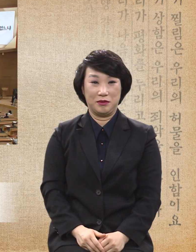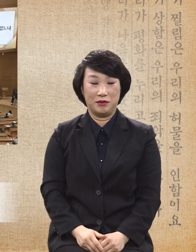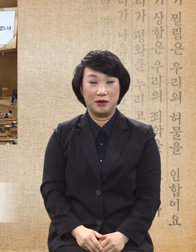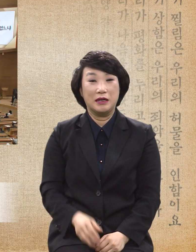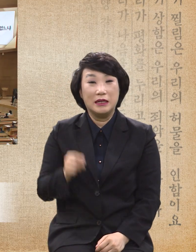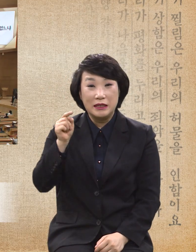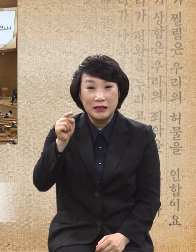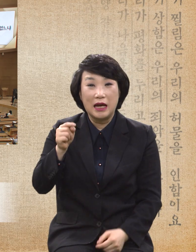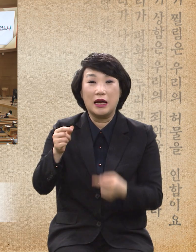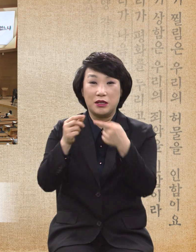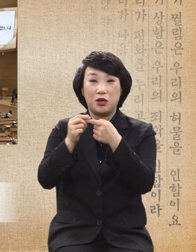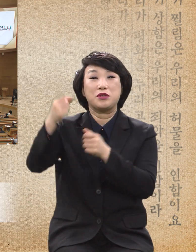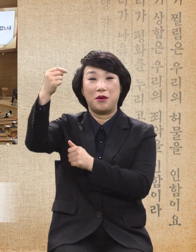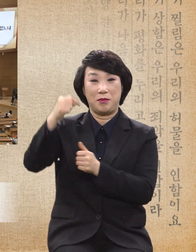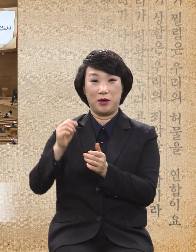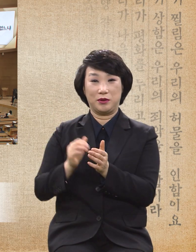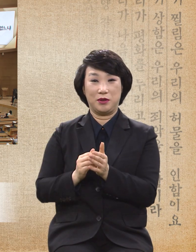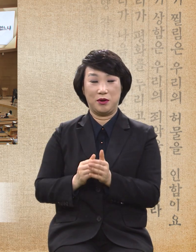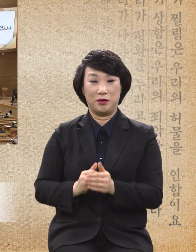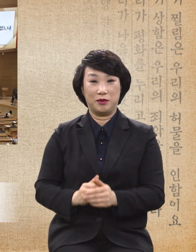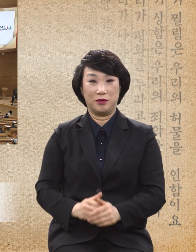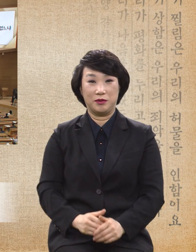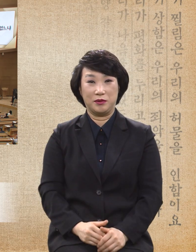사랑하라. 이것이 첫째 계명이라는 것이야.